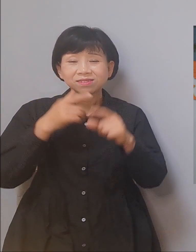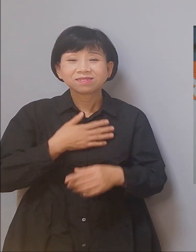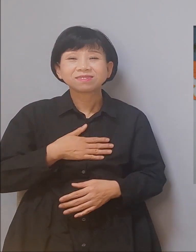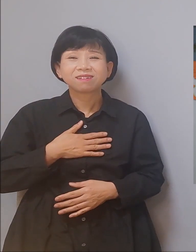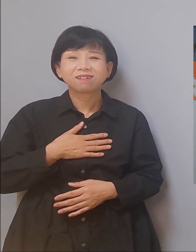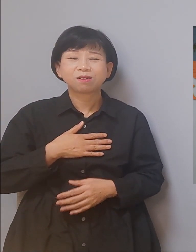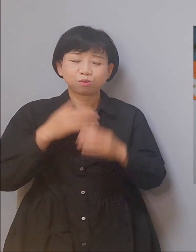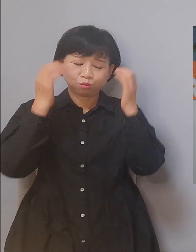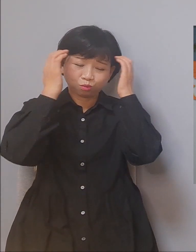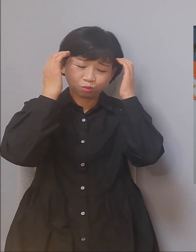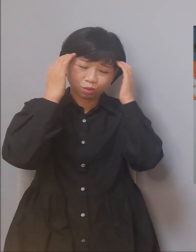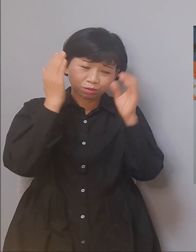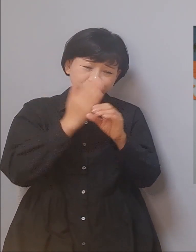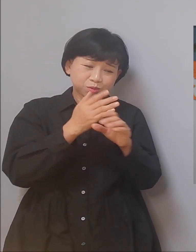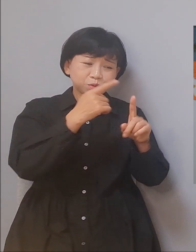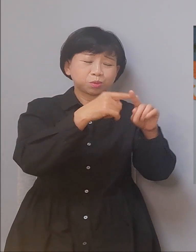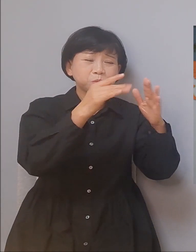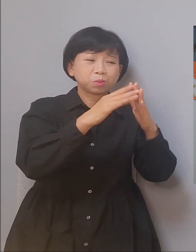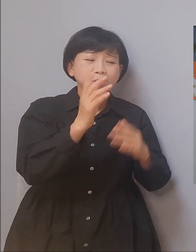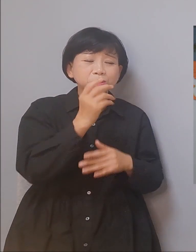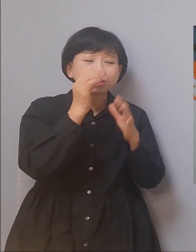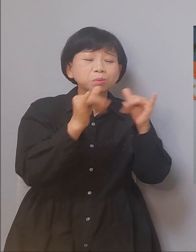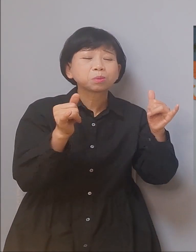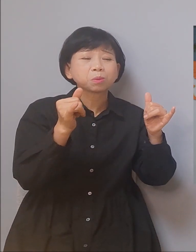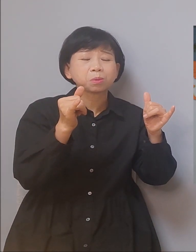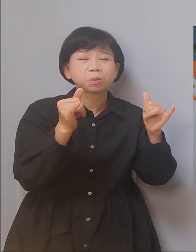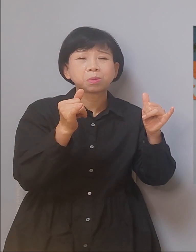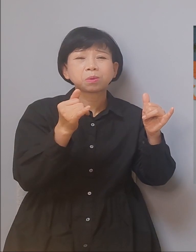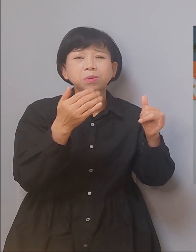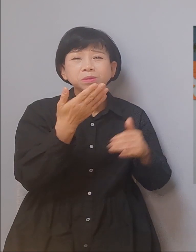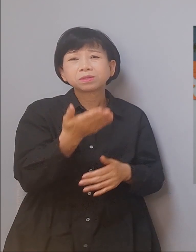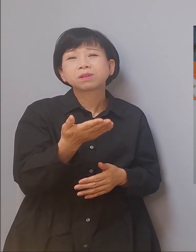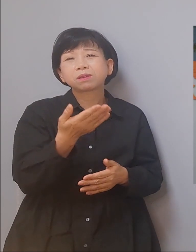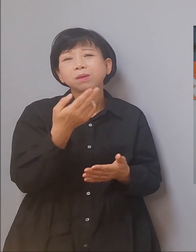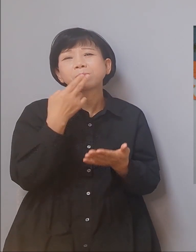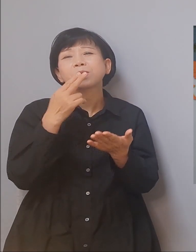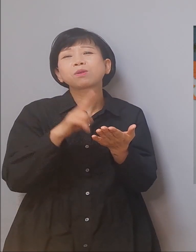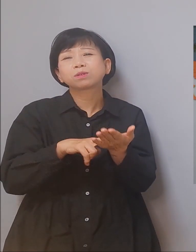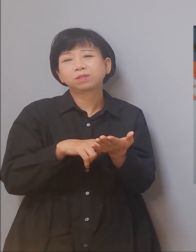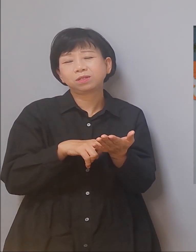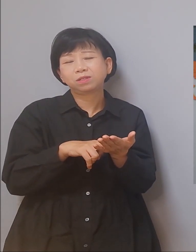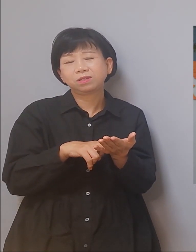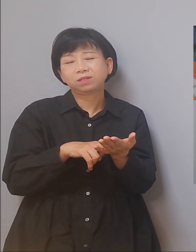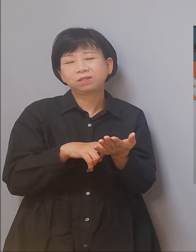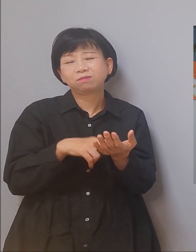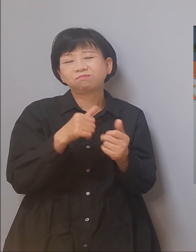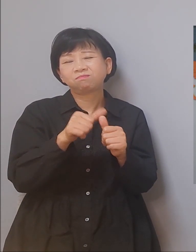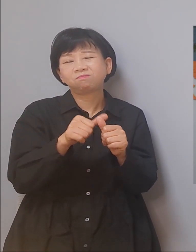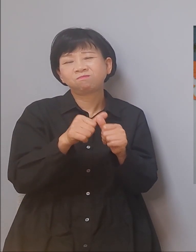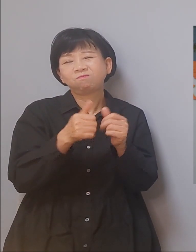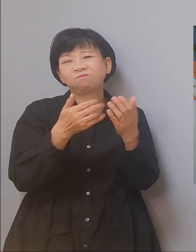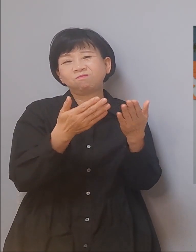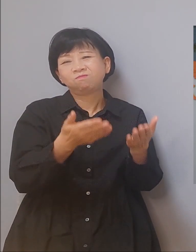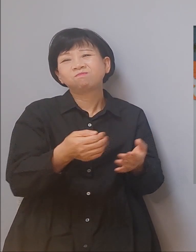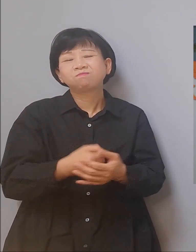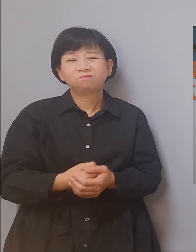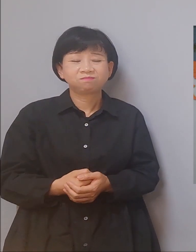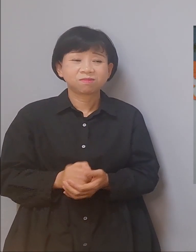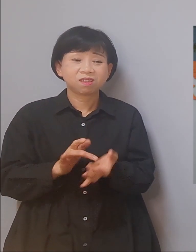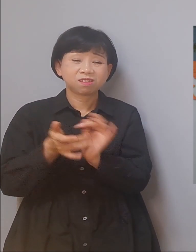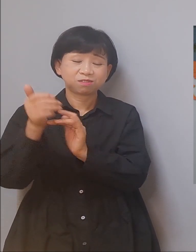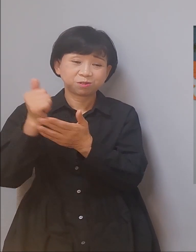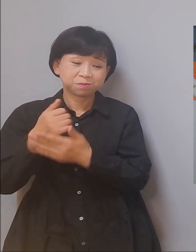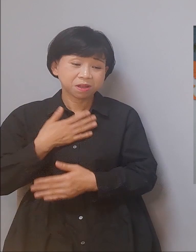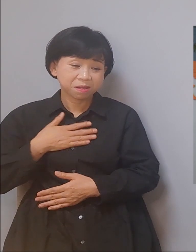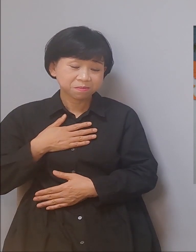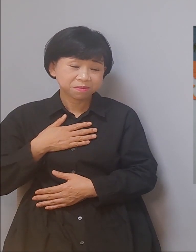고난 가운데 있는 교회와 성도들에게 이렇게 권면하는 겁니다. 하나님을 알고 예수를 알 때에 은혜와